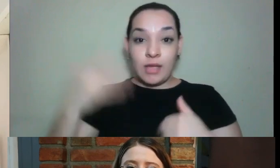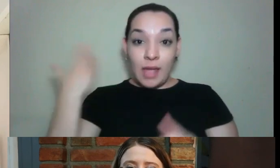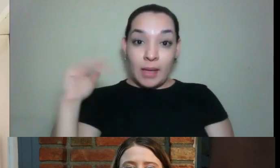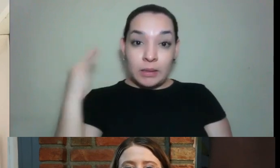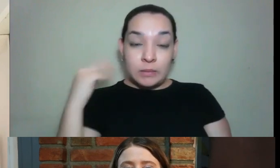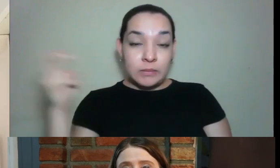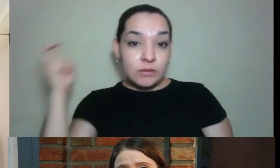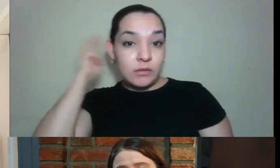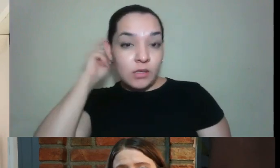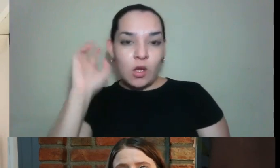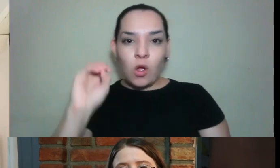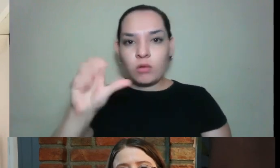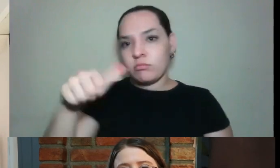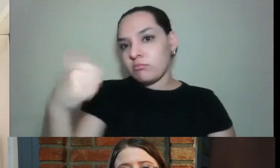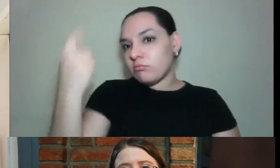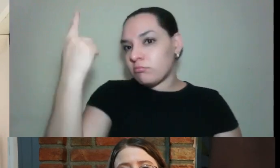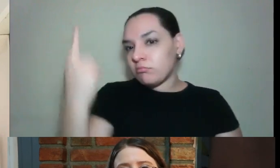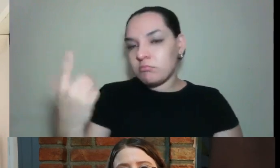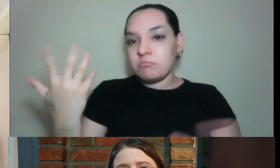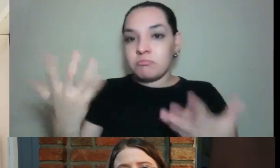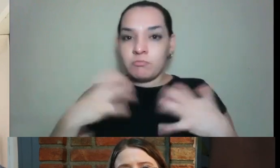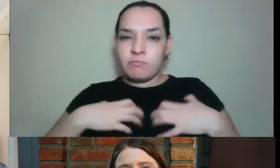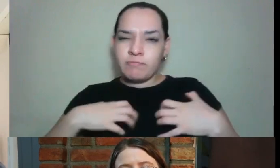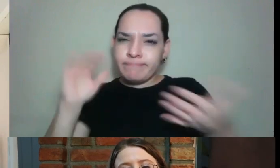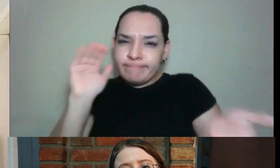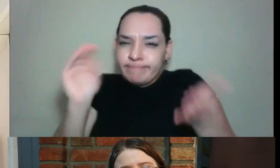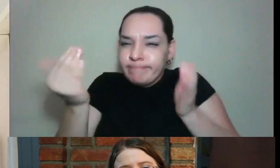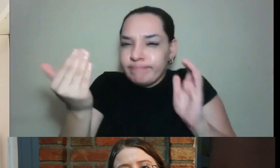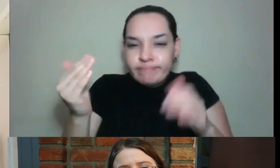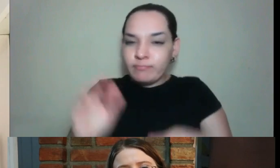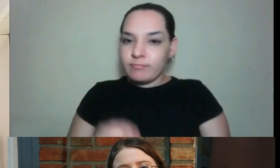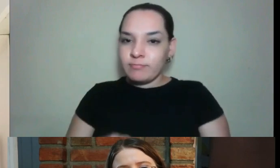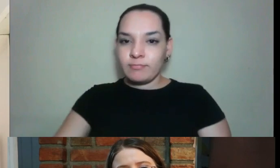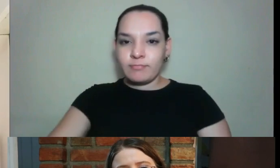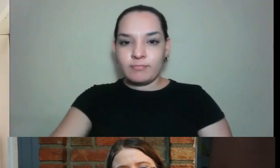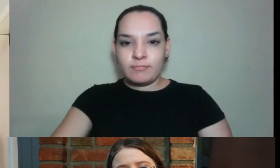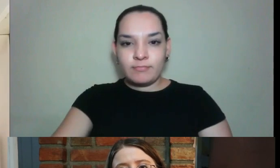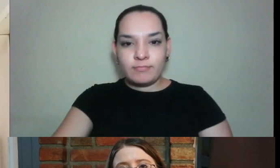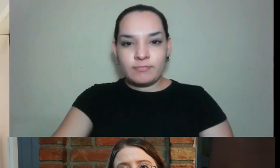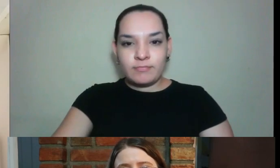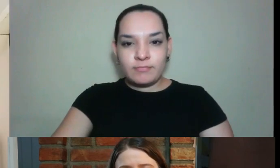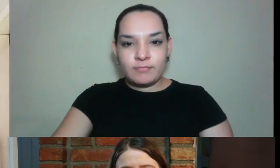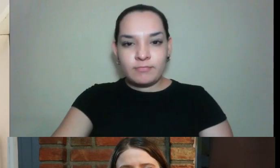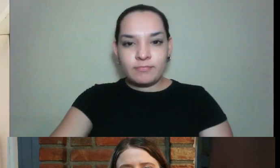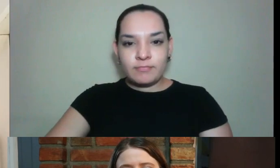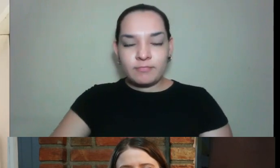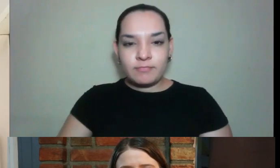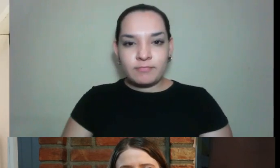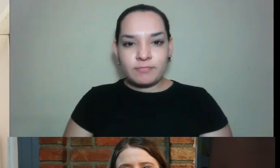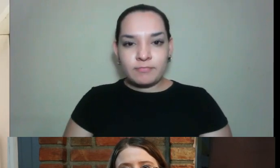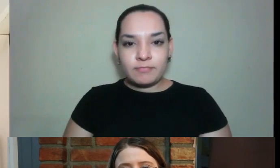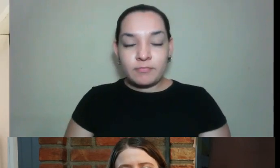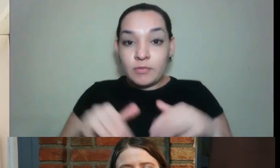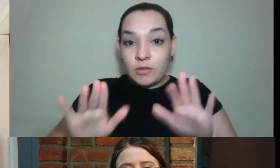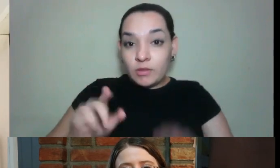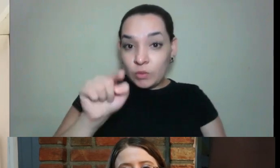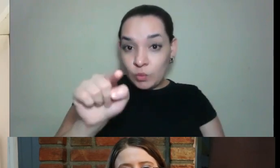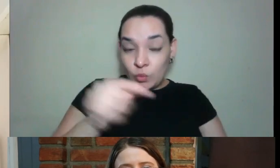con personas que hayan vivido o estén atravesando una situación parecida.